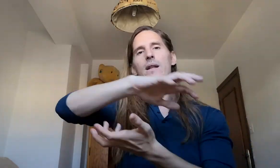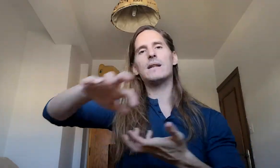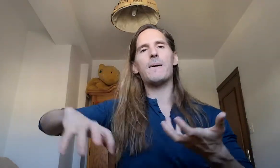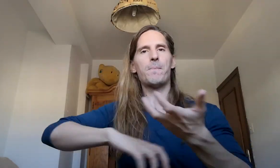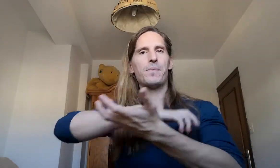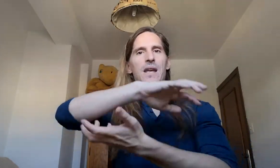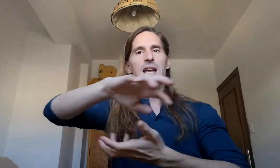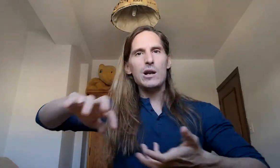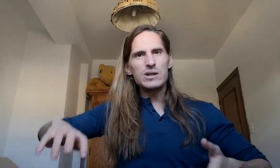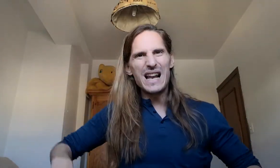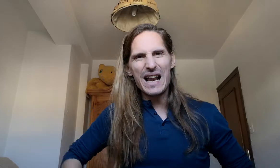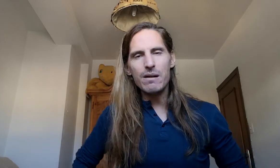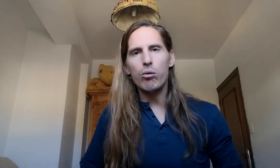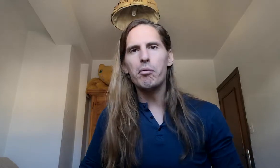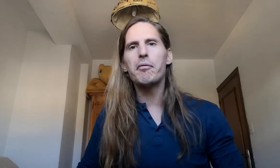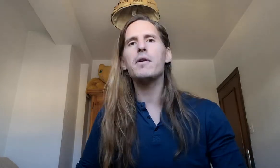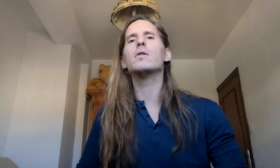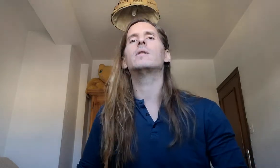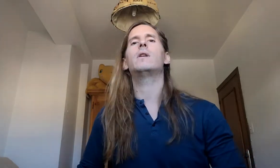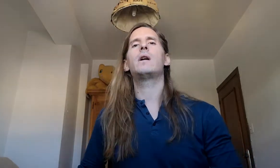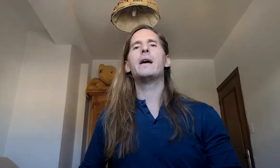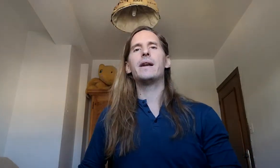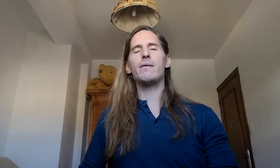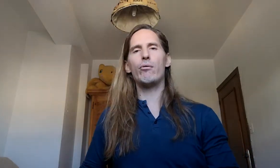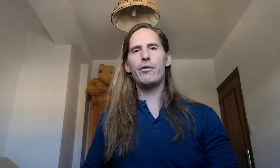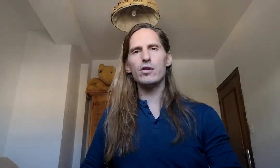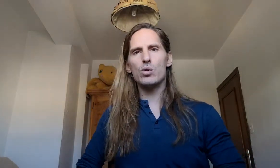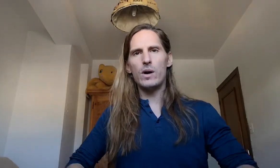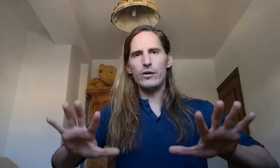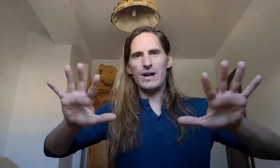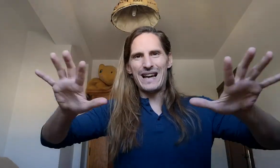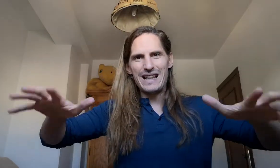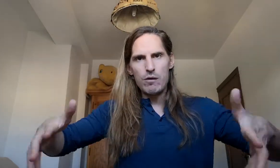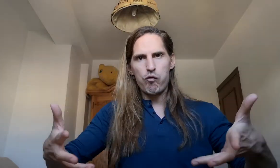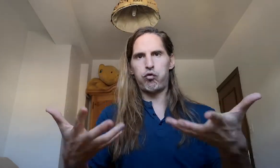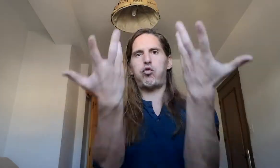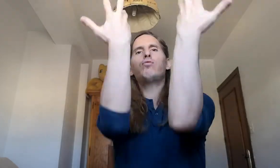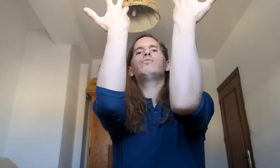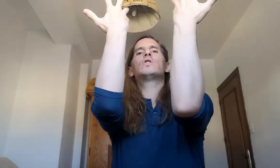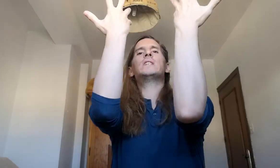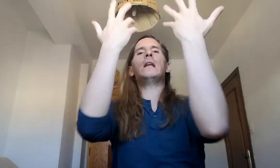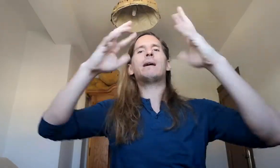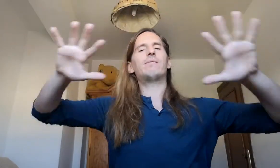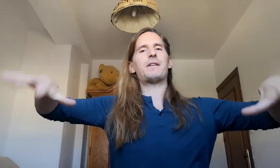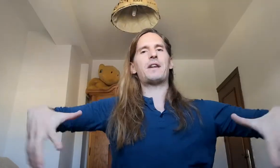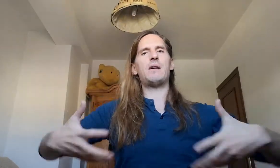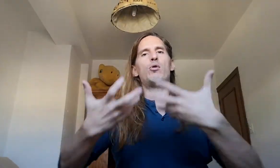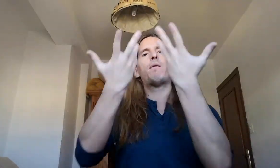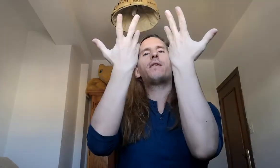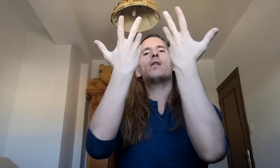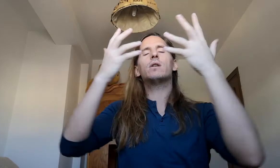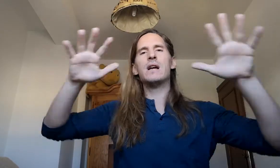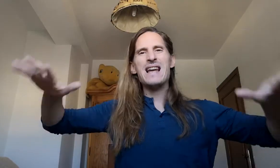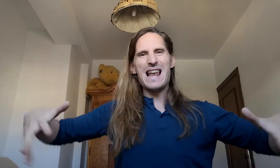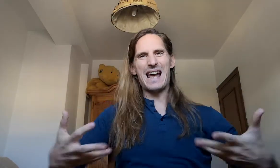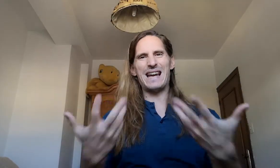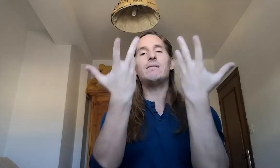Revuelta. Y luego está la revolución. Revolución es cuando la gente se levanta. Revolución. La gente